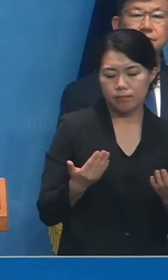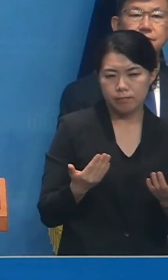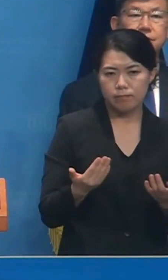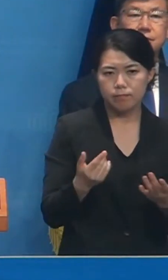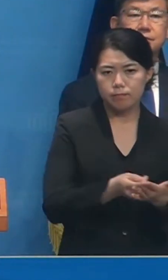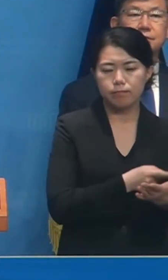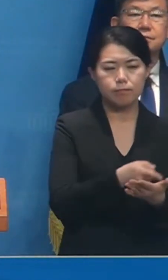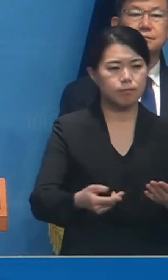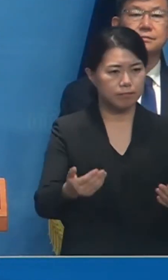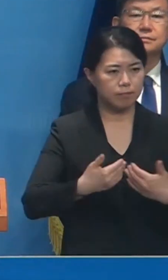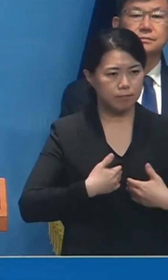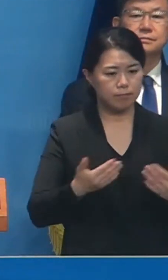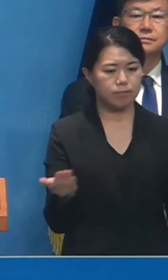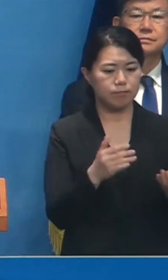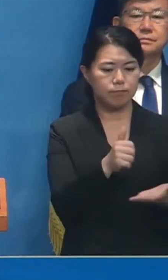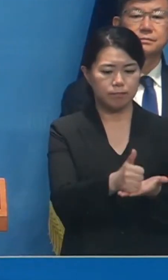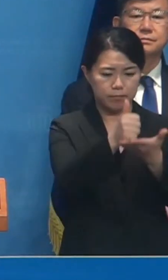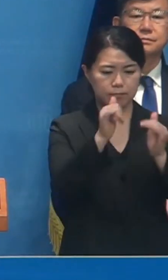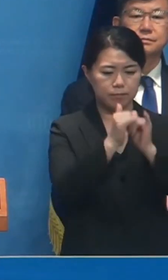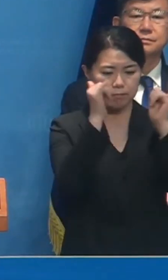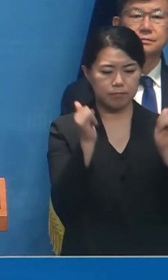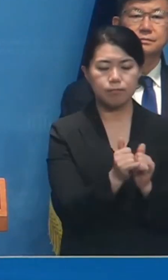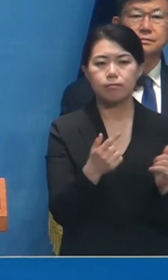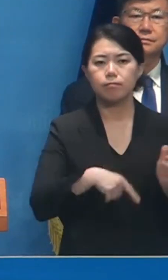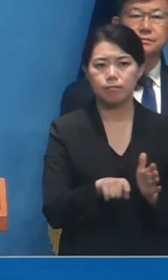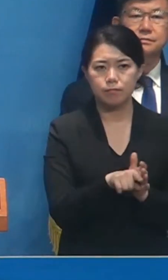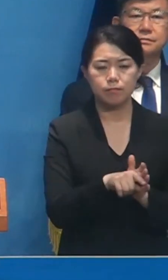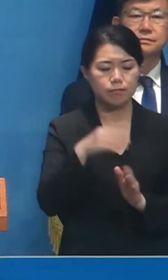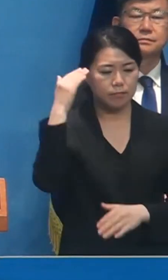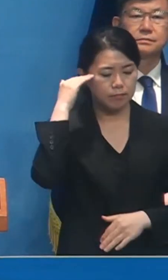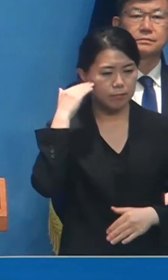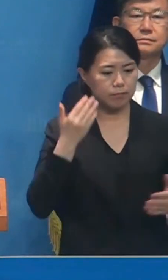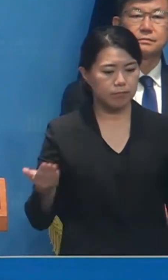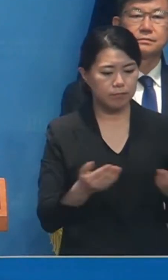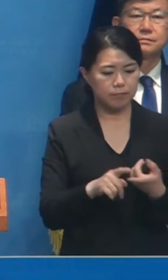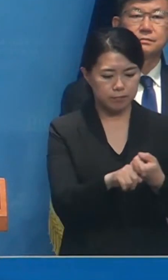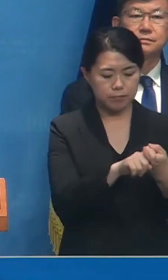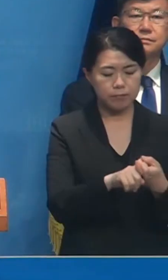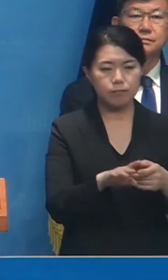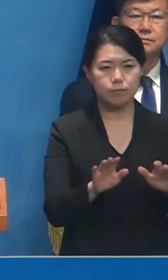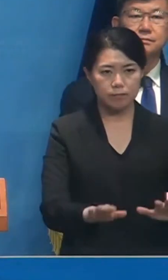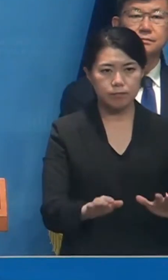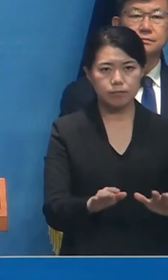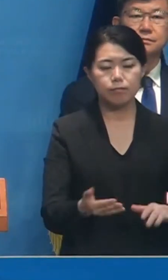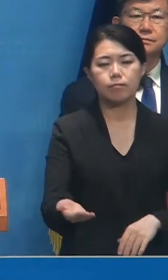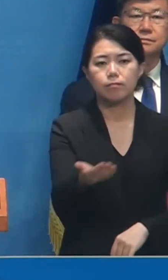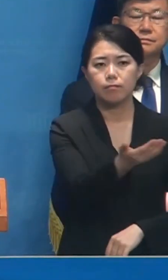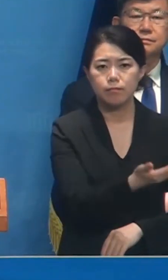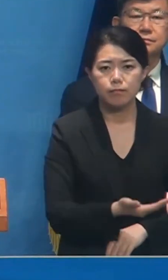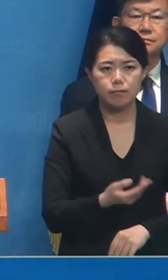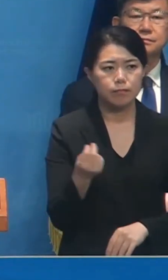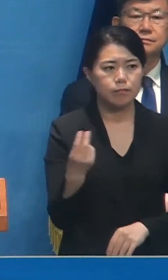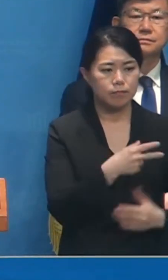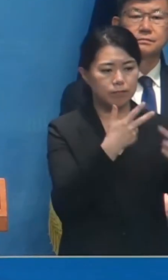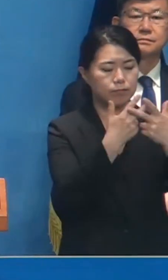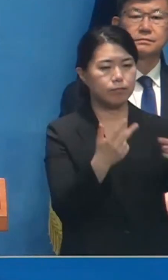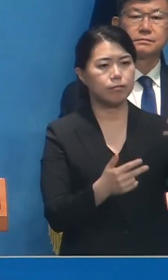보장되고 노동이 존중받는 사회, 그 길을 위해 한국노총은 오늘 이 자리에 함께한 여러분 그리고